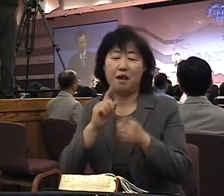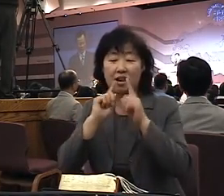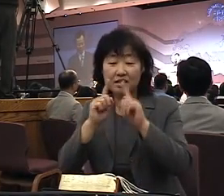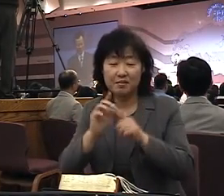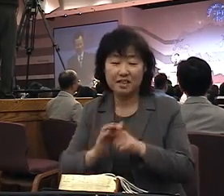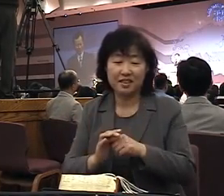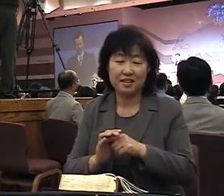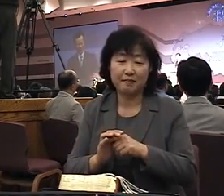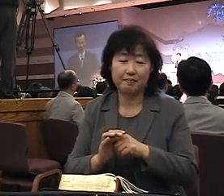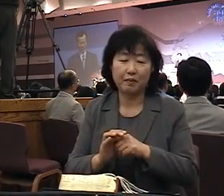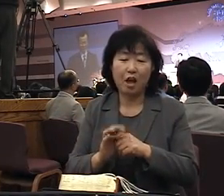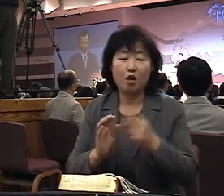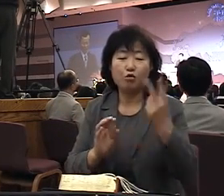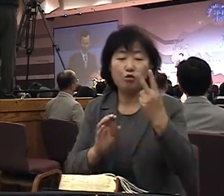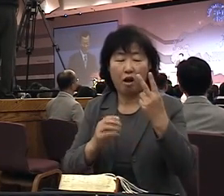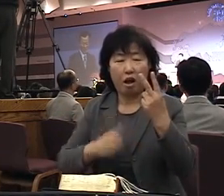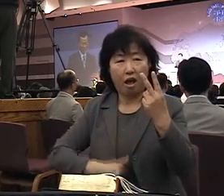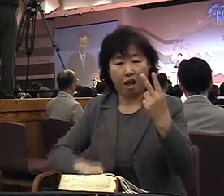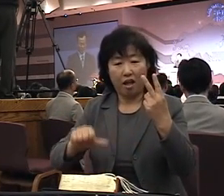여러분,